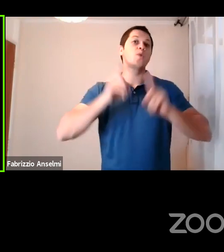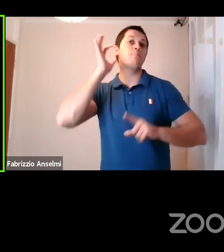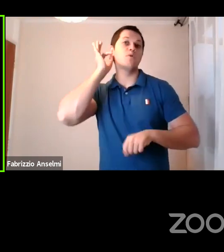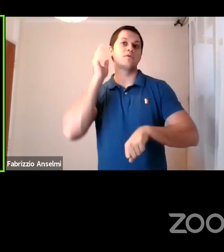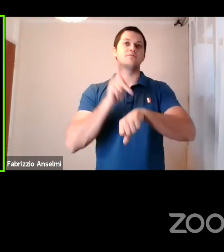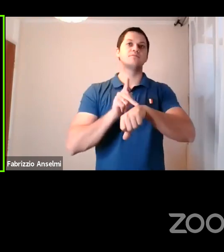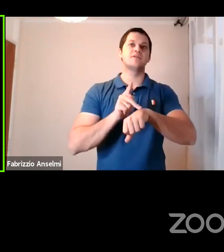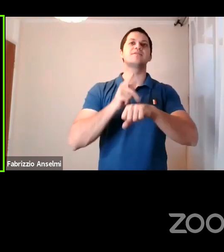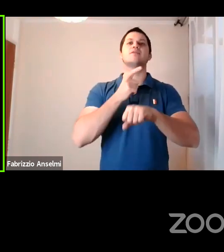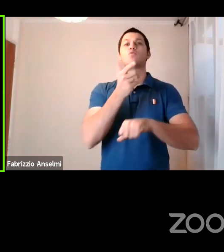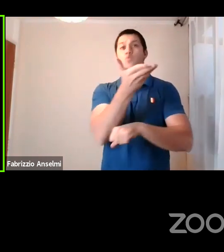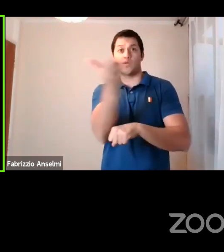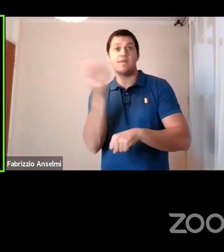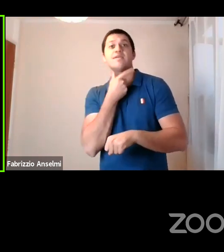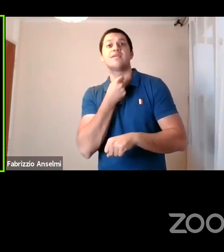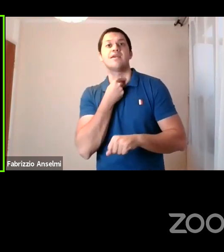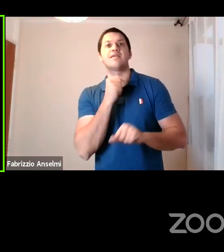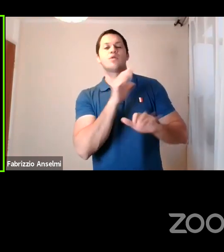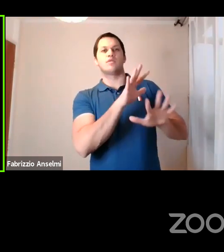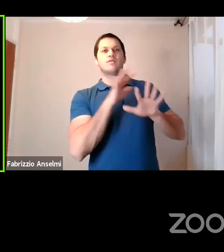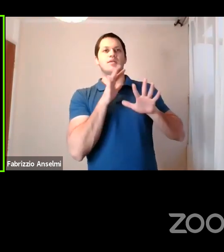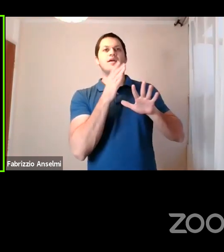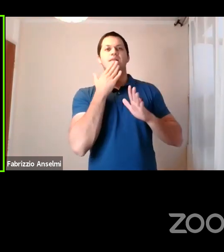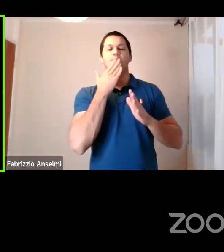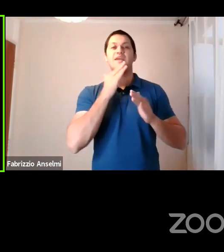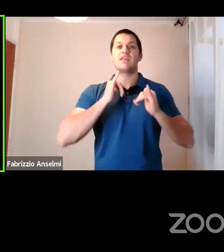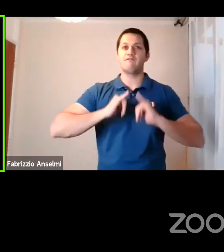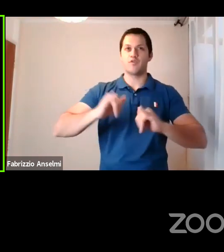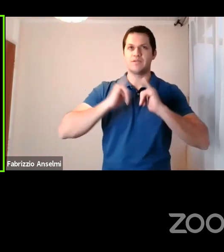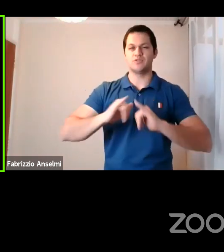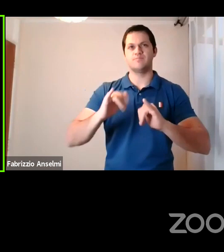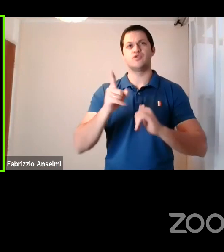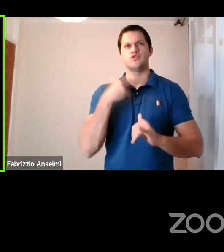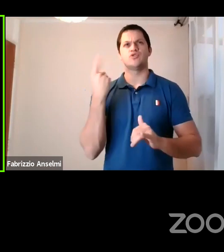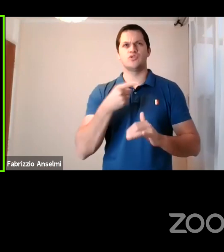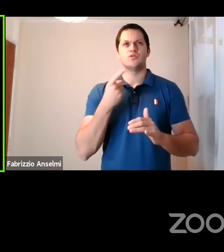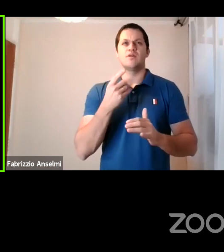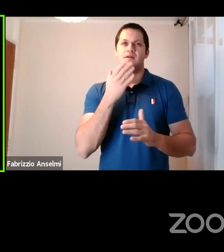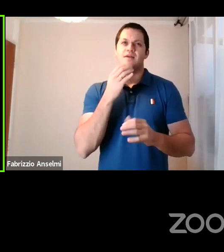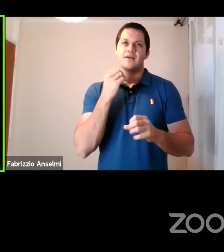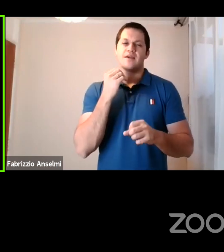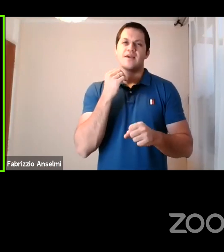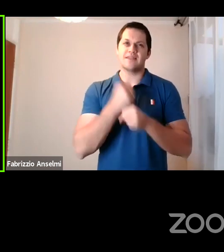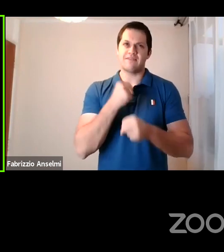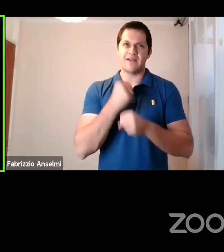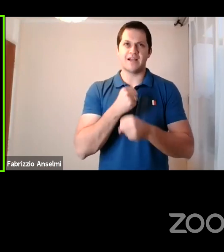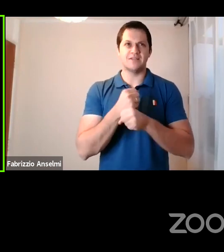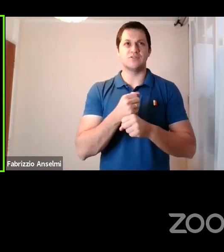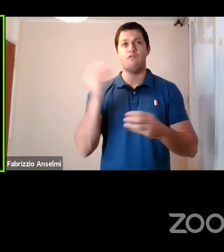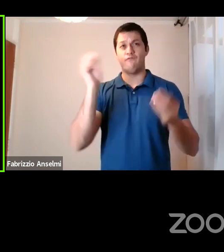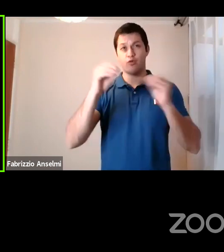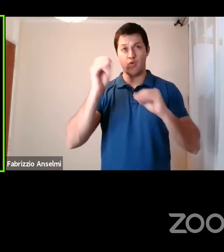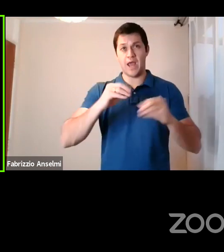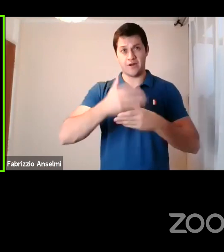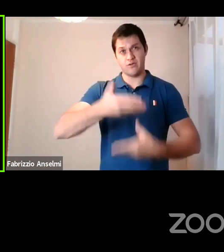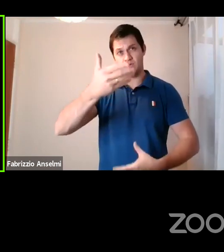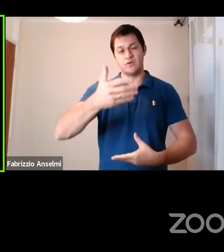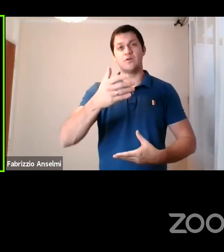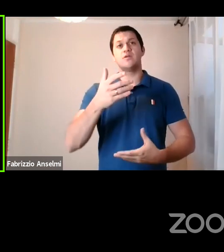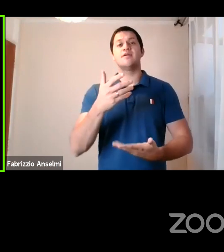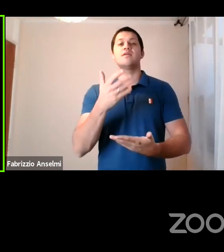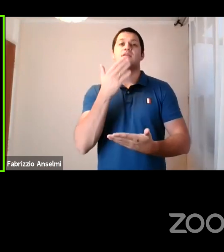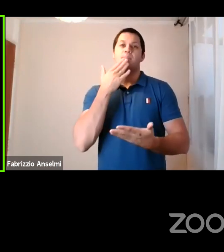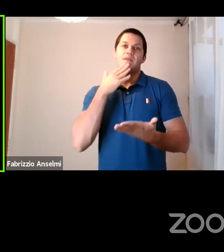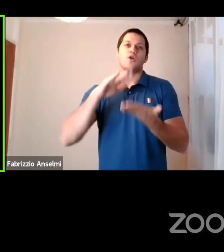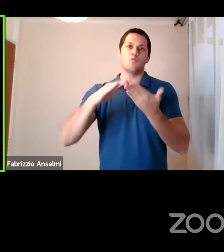obviamente la investigación asociada a ello. Para ello estamos trabajando en un formulario que se pueda rellenar para que la comunidad pueda participar